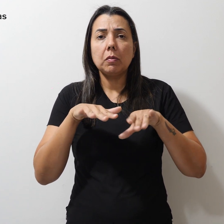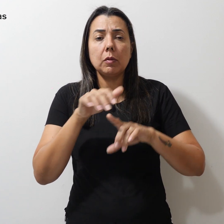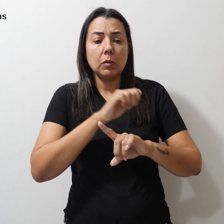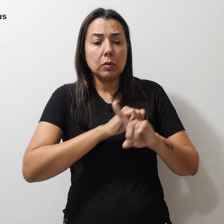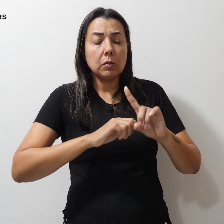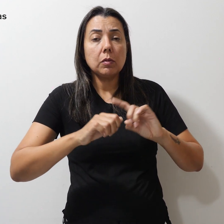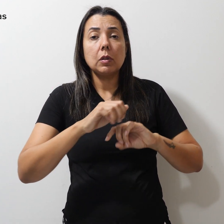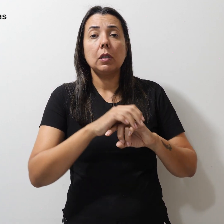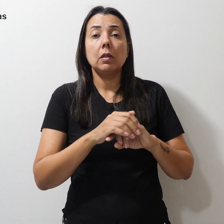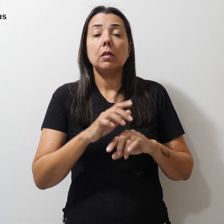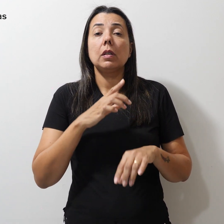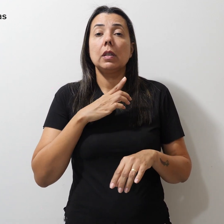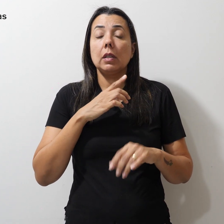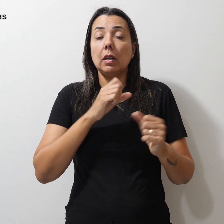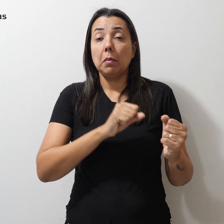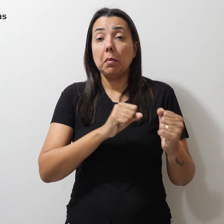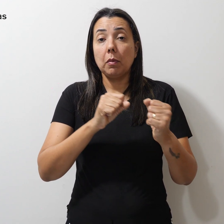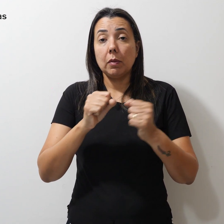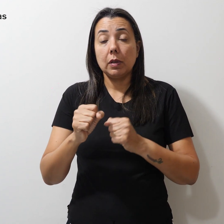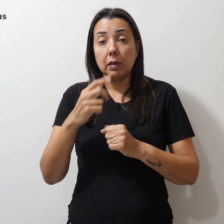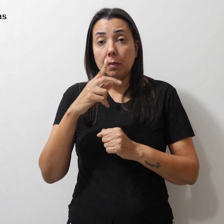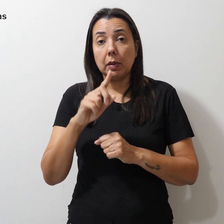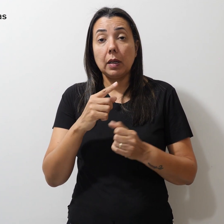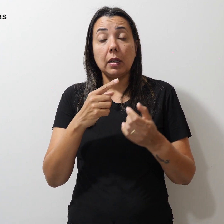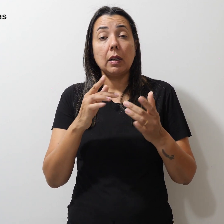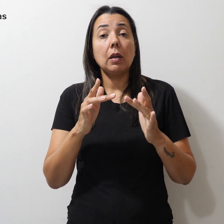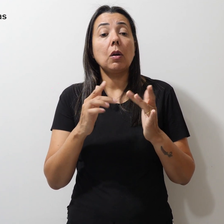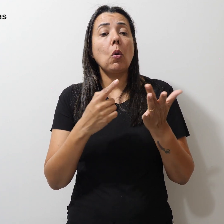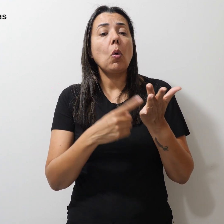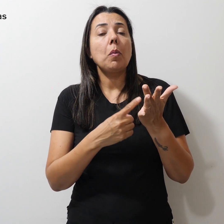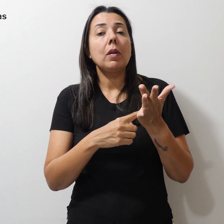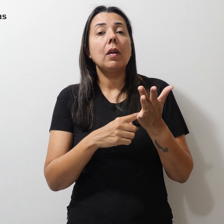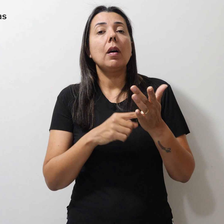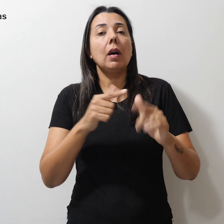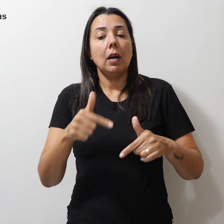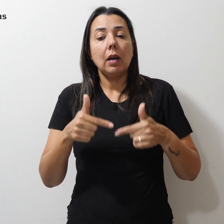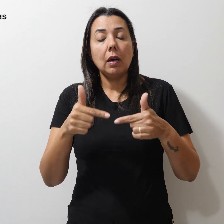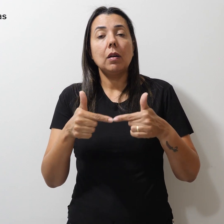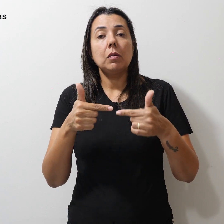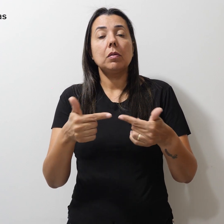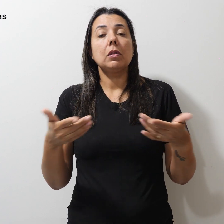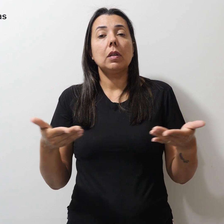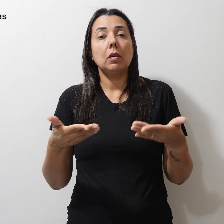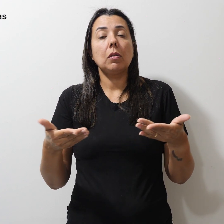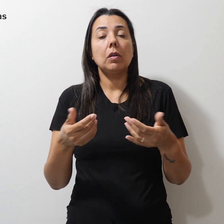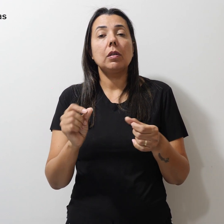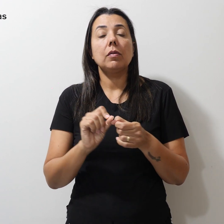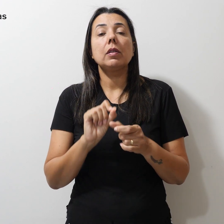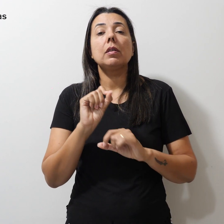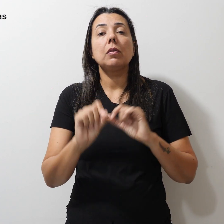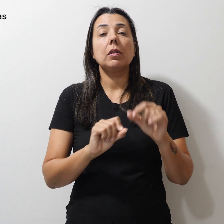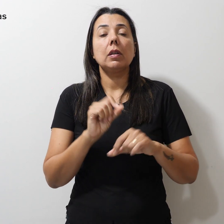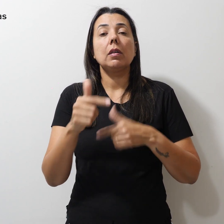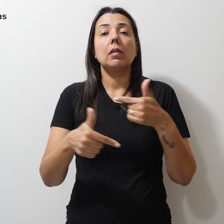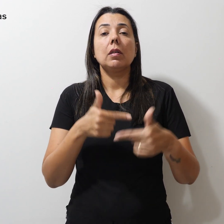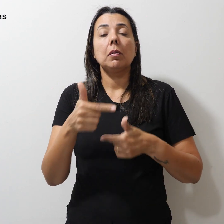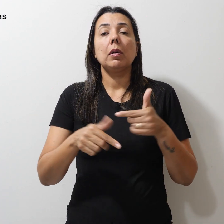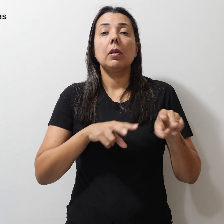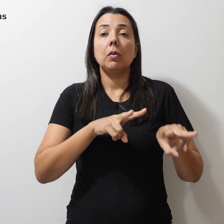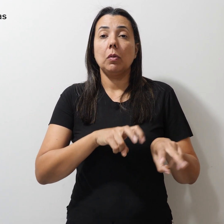sociais, que têm poderes para combinar as lutas por condições de produção e trabalho rural, com